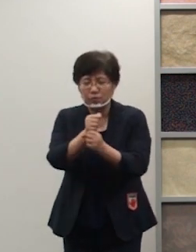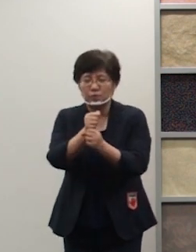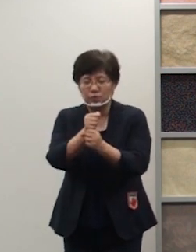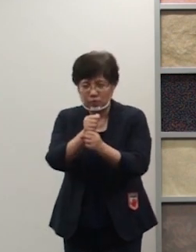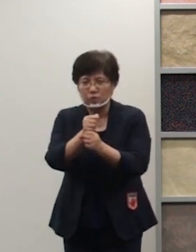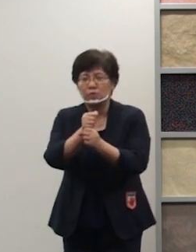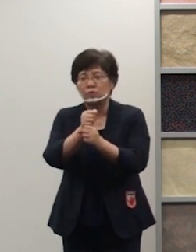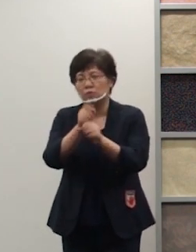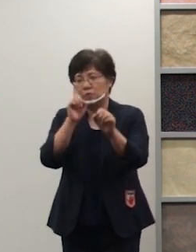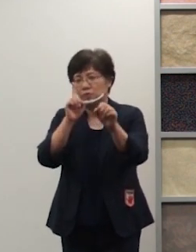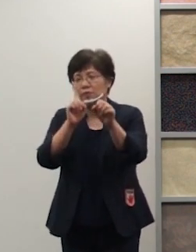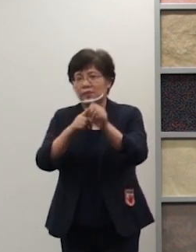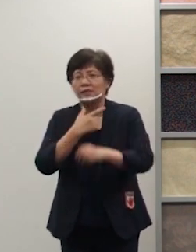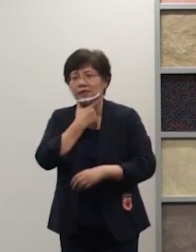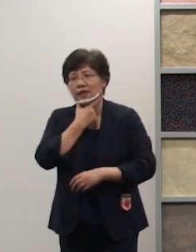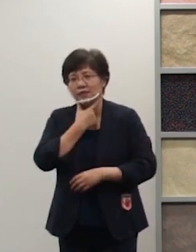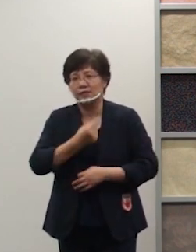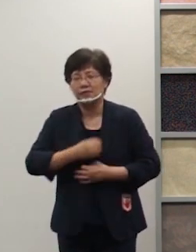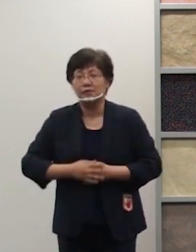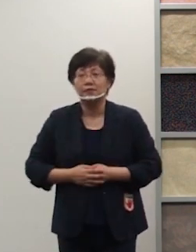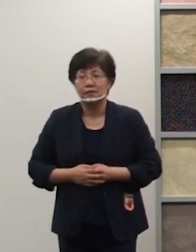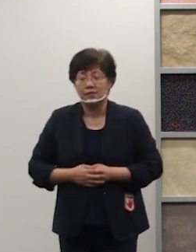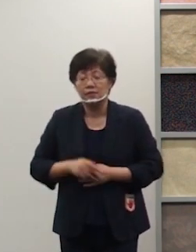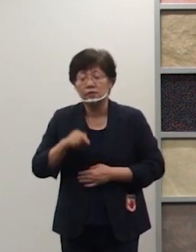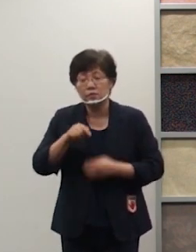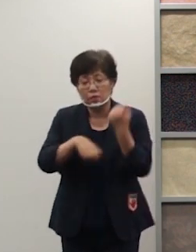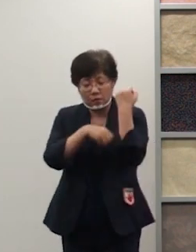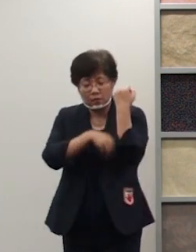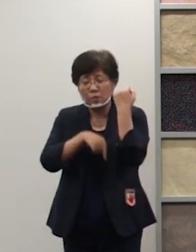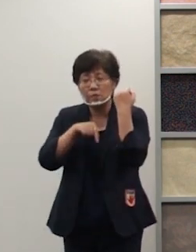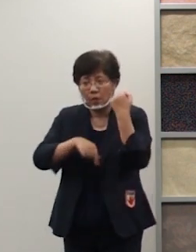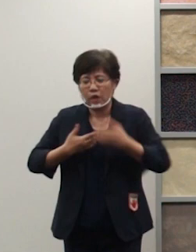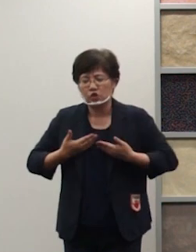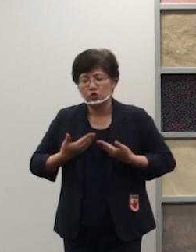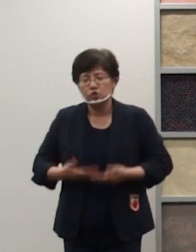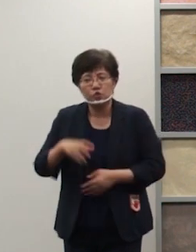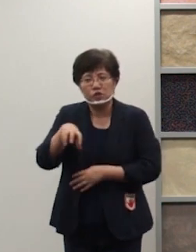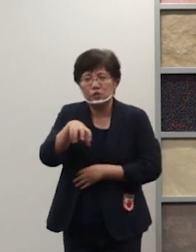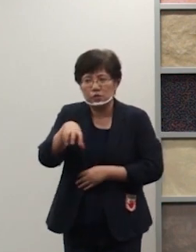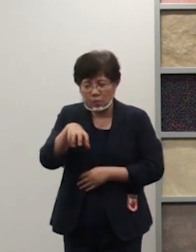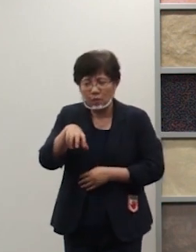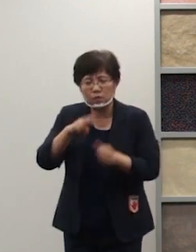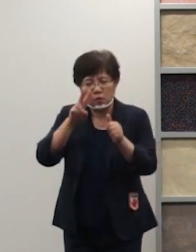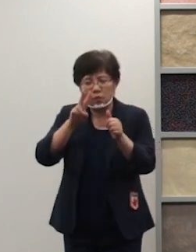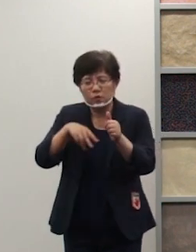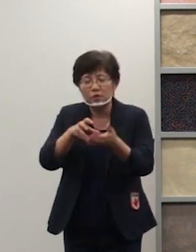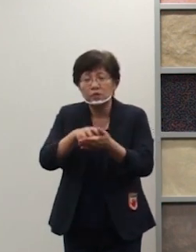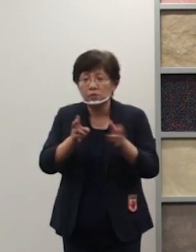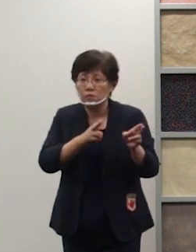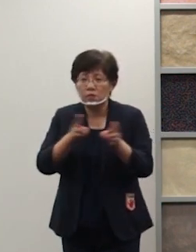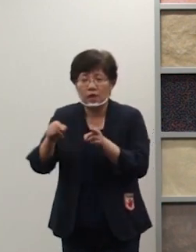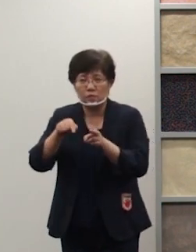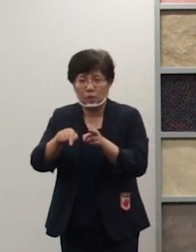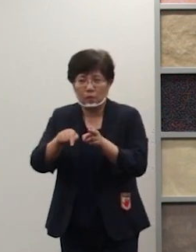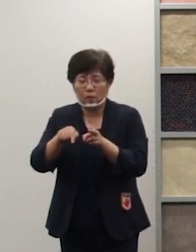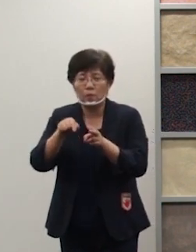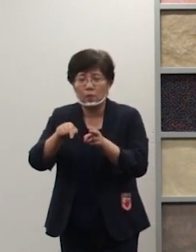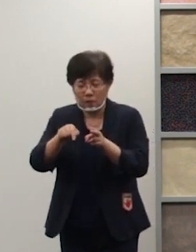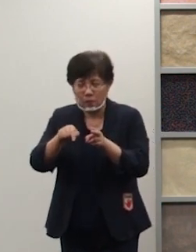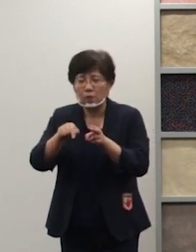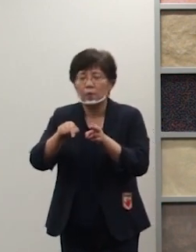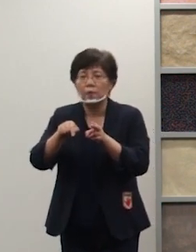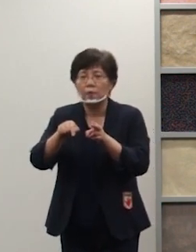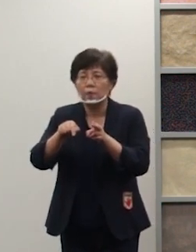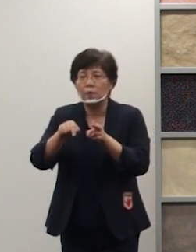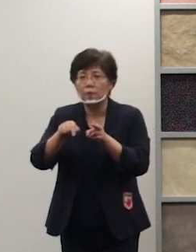であると考えております。その核となりますグリーンゾーン認証制度につきましては、一件でも多くの県内事業者